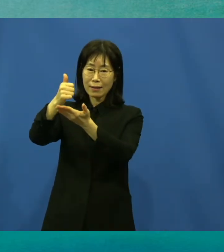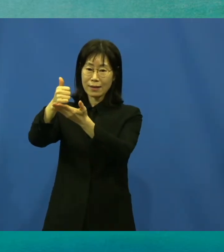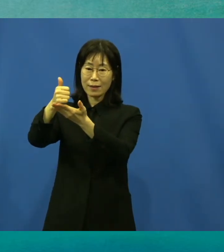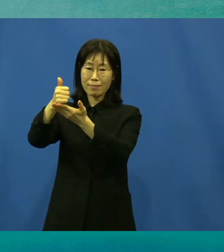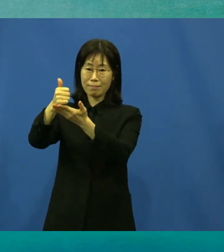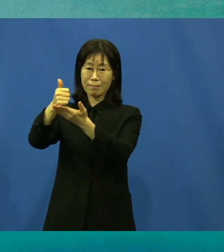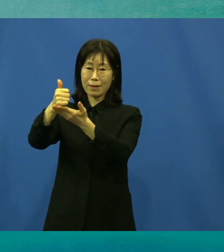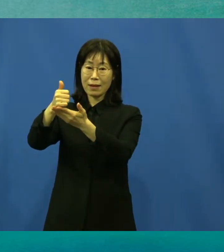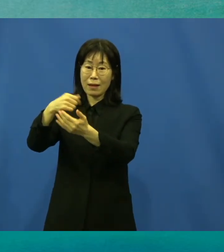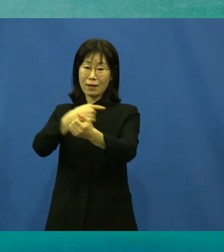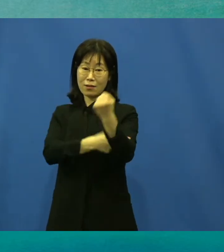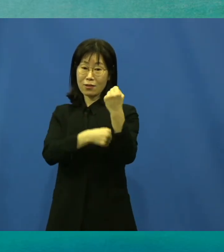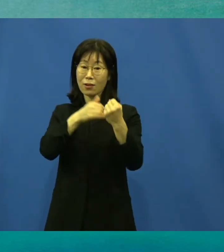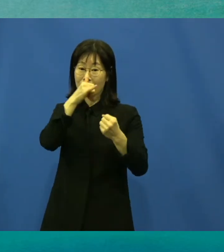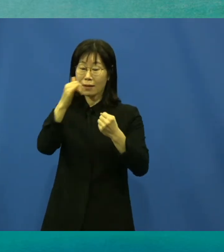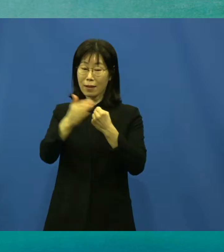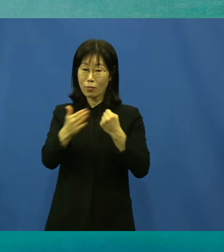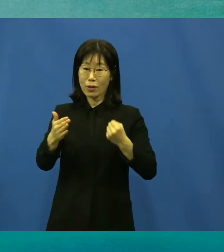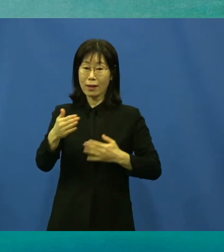안에서 이루어집니다.